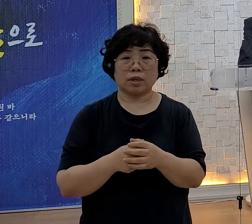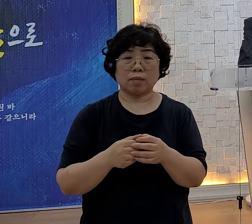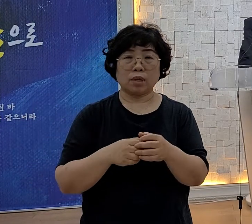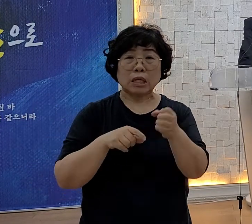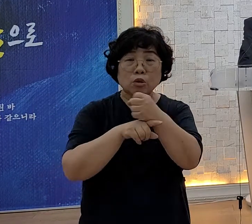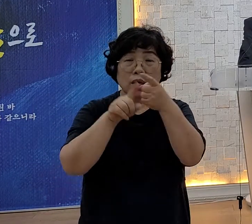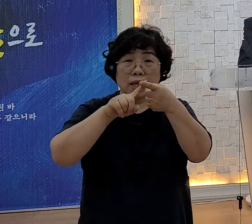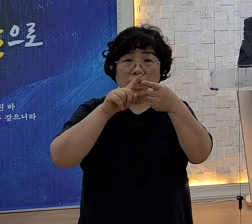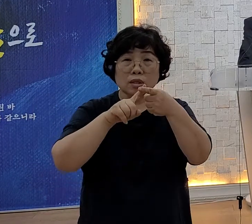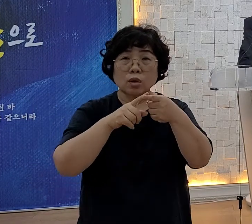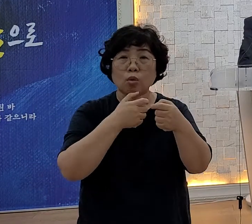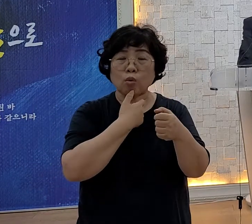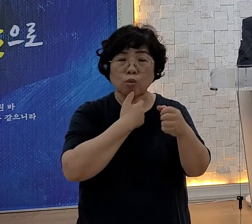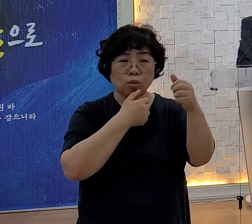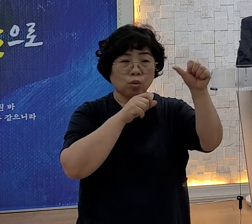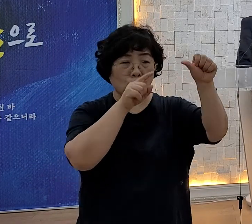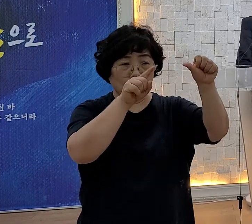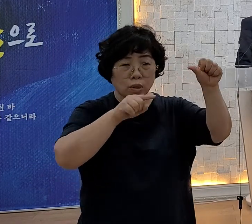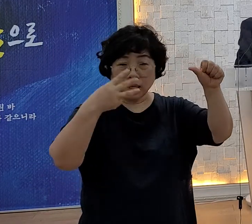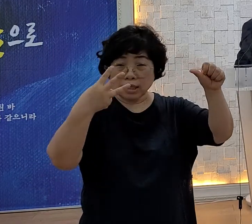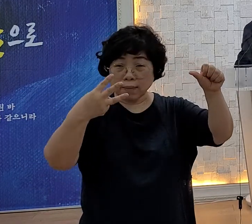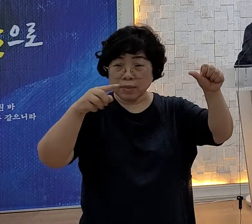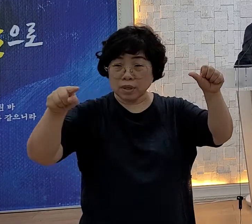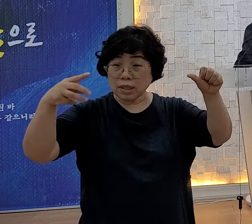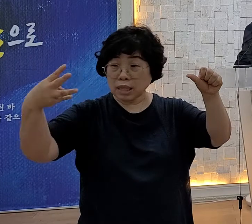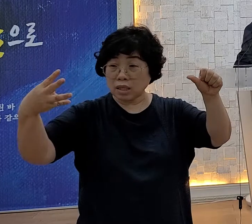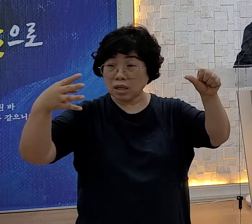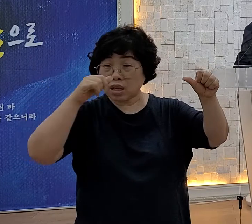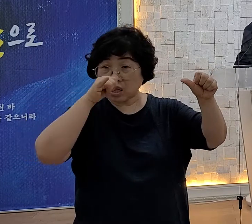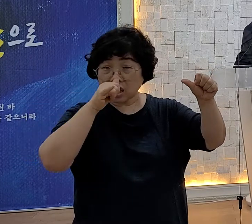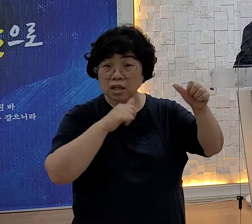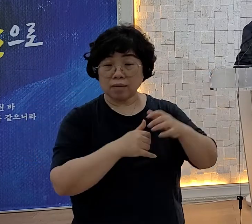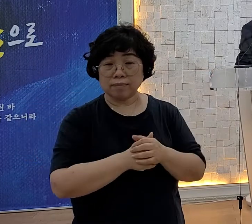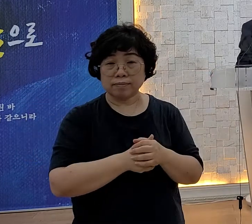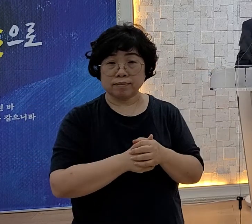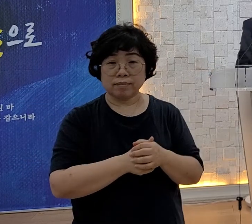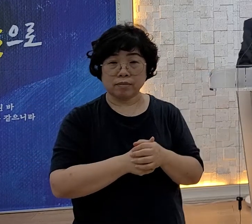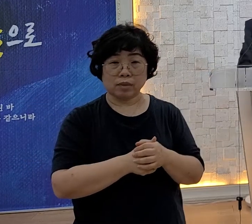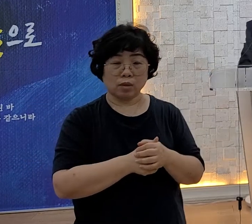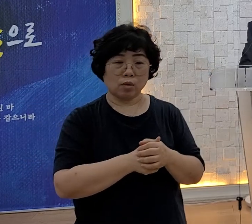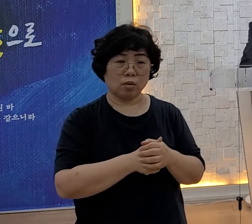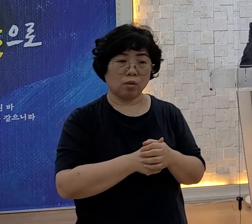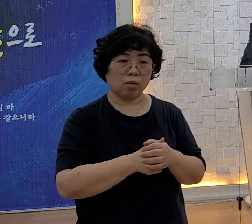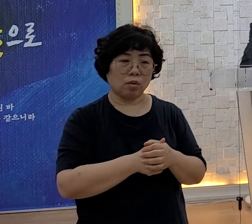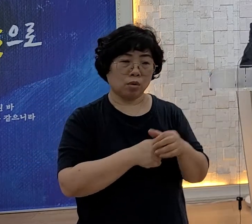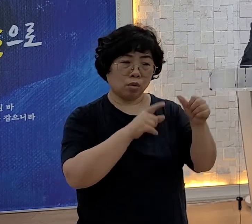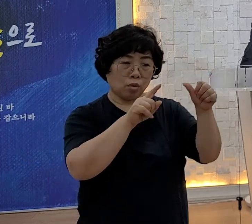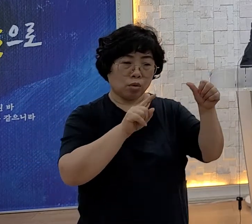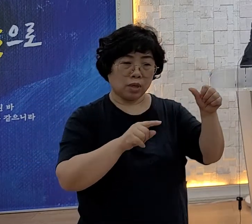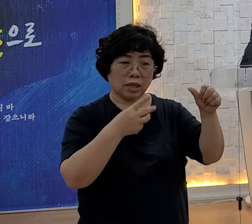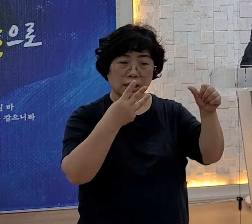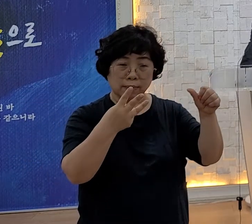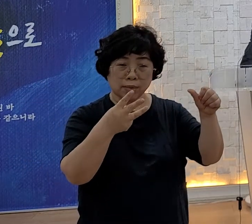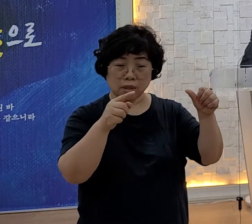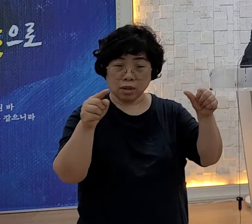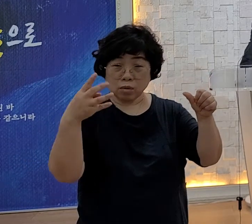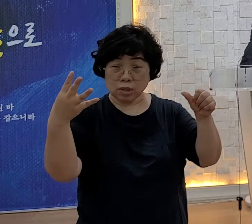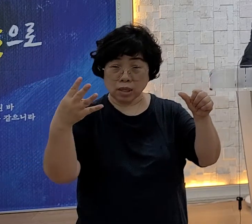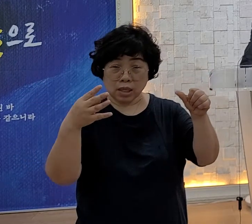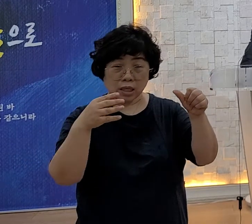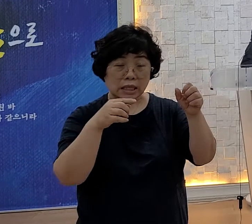즐거워하나니 했죠. 세 번째 줄, 이는 이는이 뭐라고요? 항상 제가 말해야 돼요.